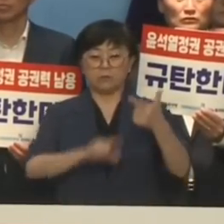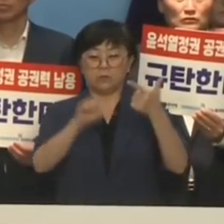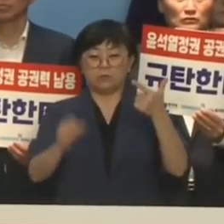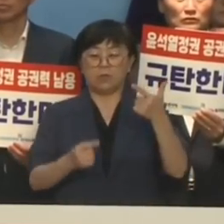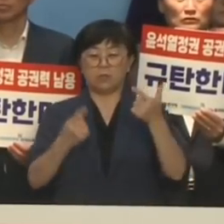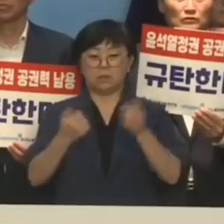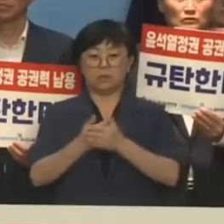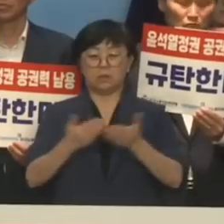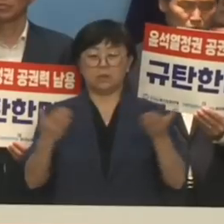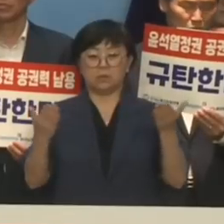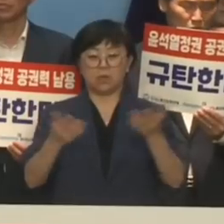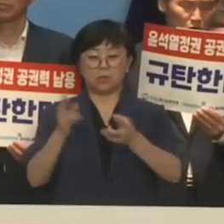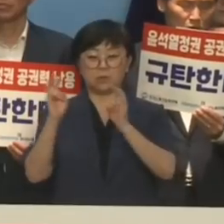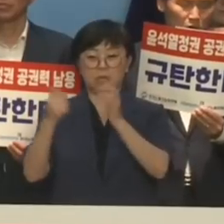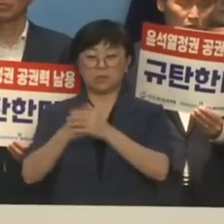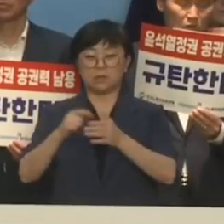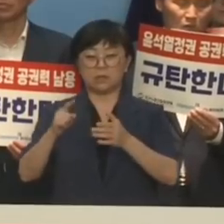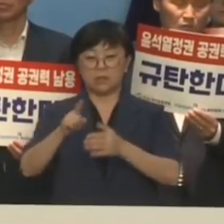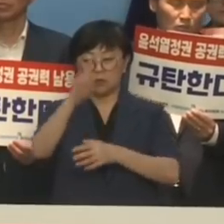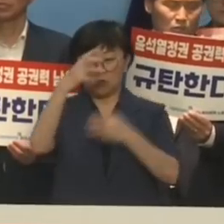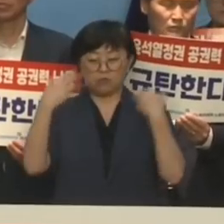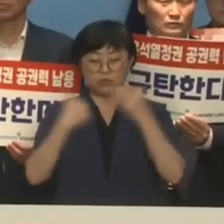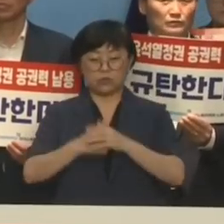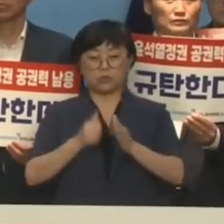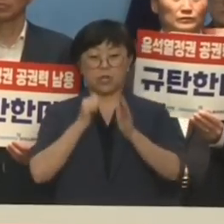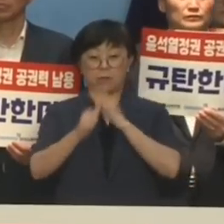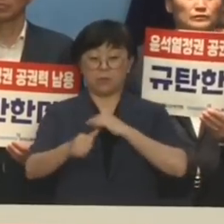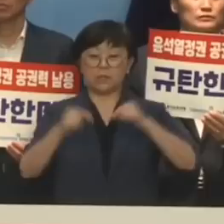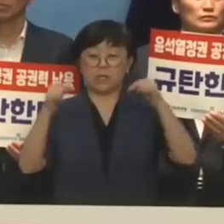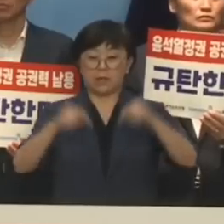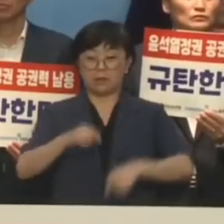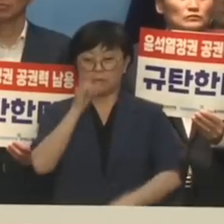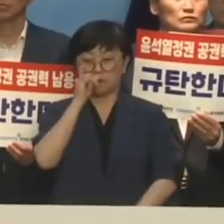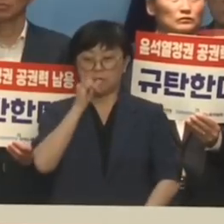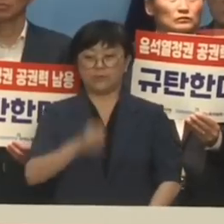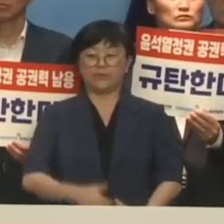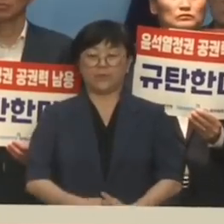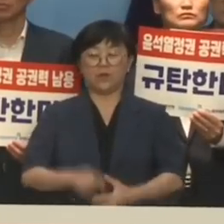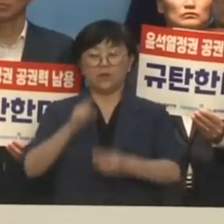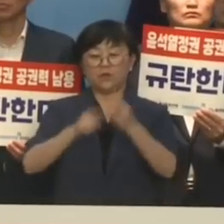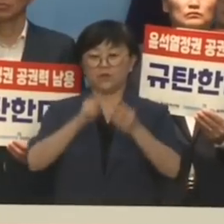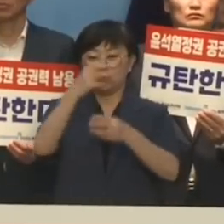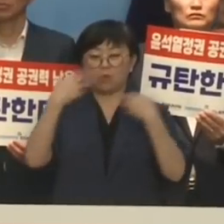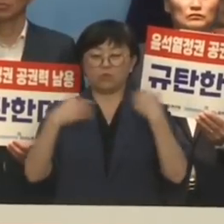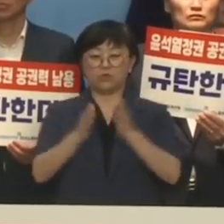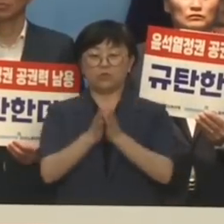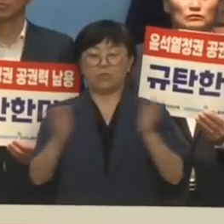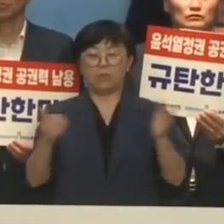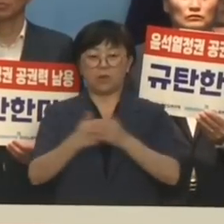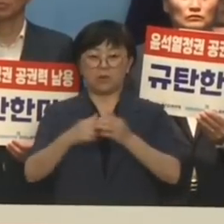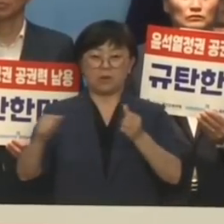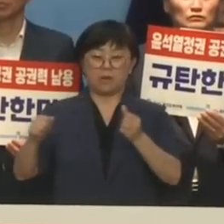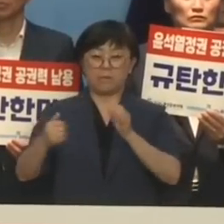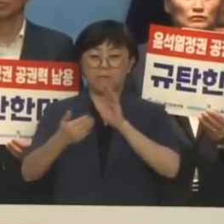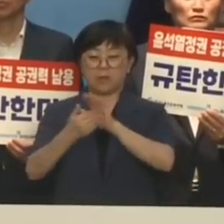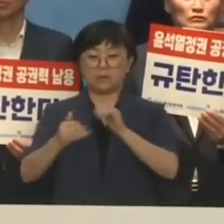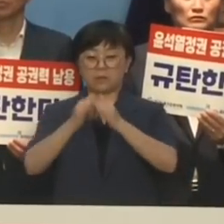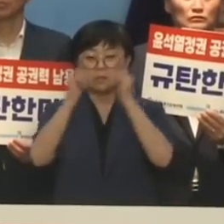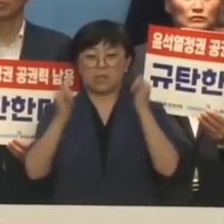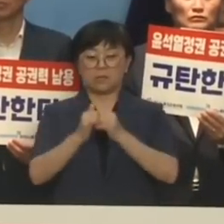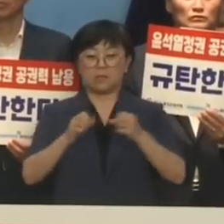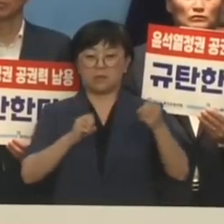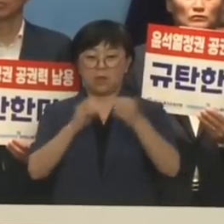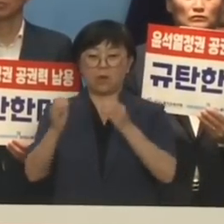1일 노사정 대표자 간담회가 예정돼 있었다. 윤석열 정부 출범 이후 막혔던 사회적